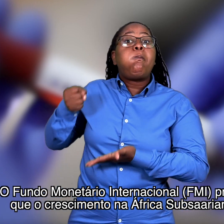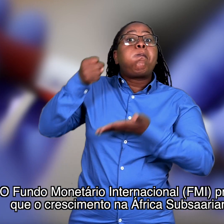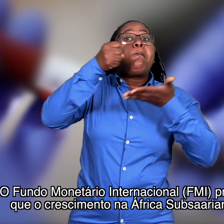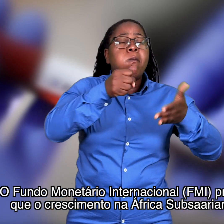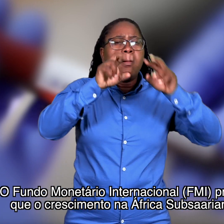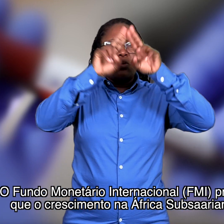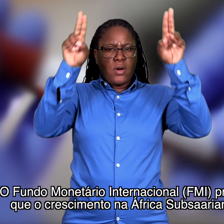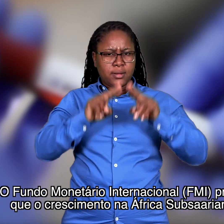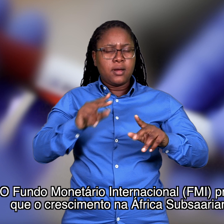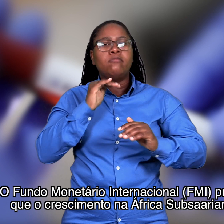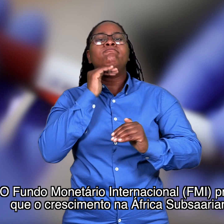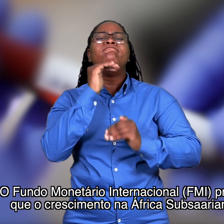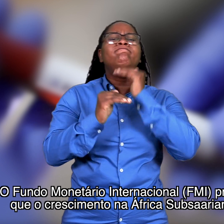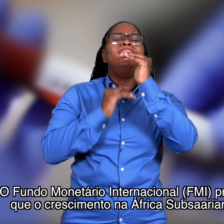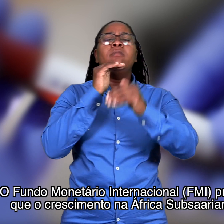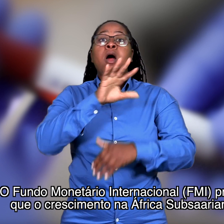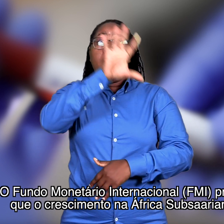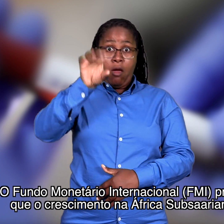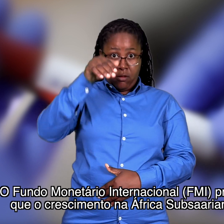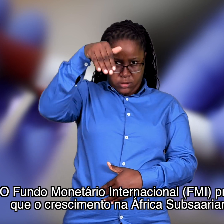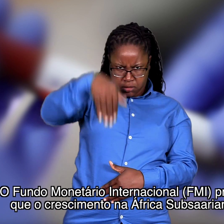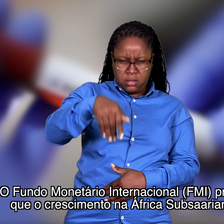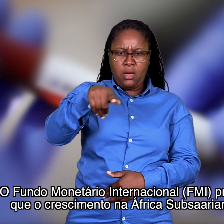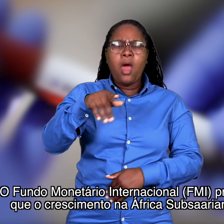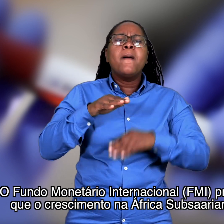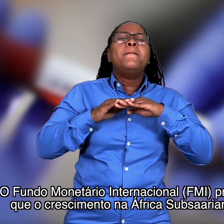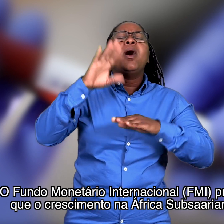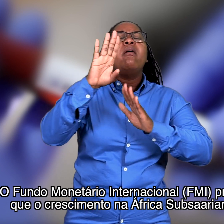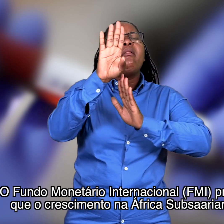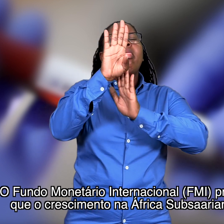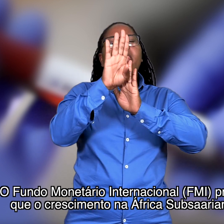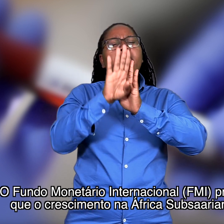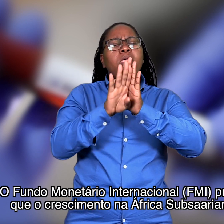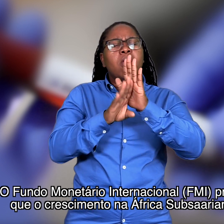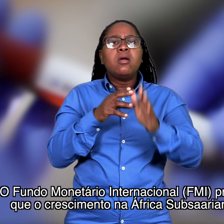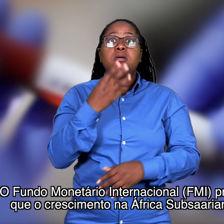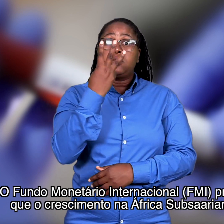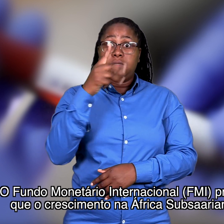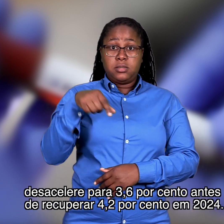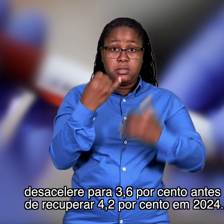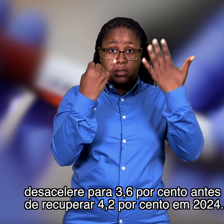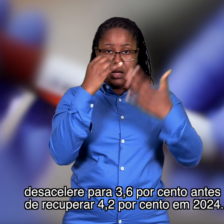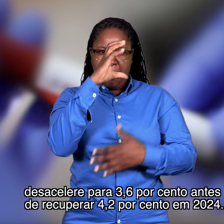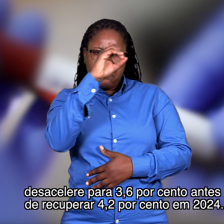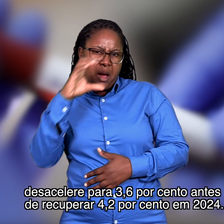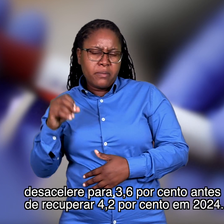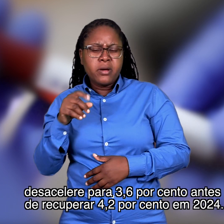O Fundo Monetário Internacional, FMI, prevê que o crescimento na África subsaariana desacelere 3